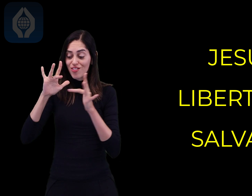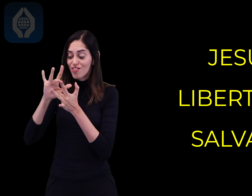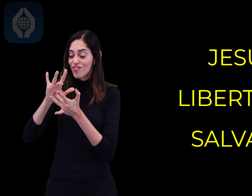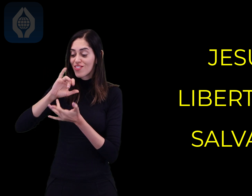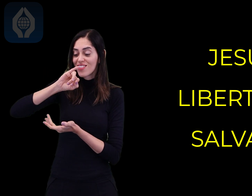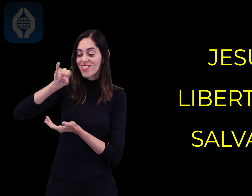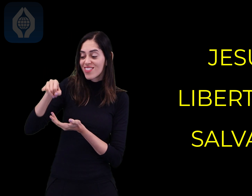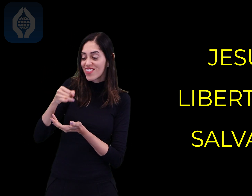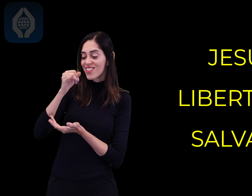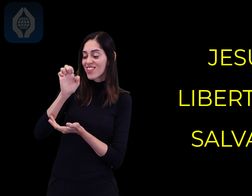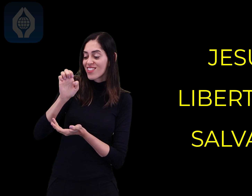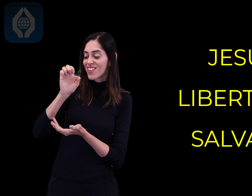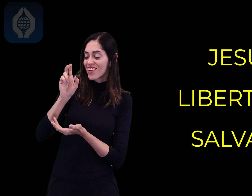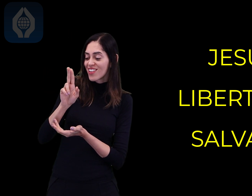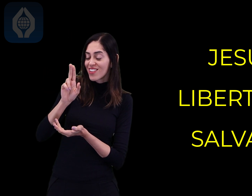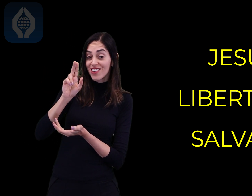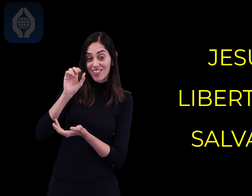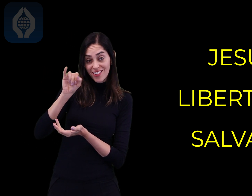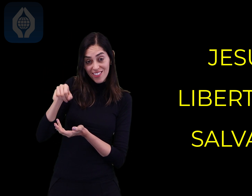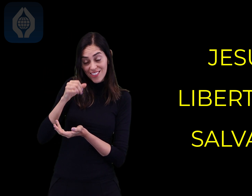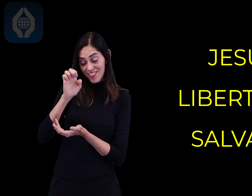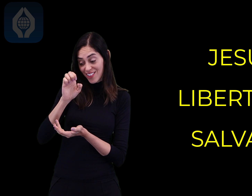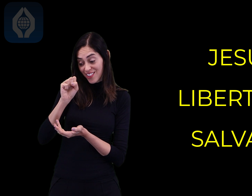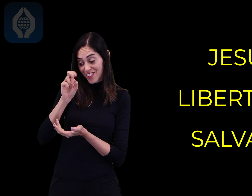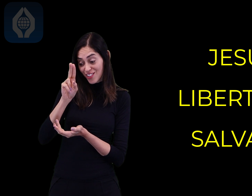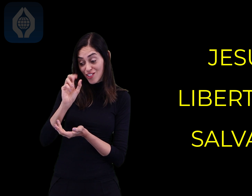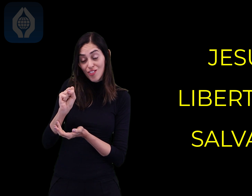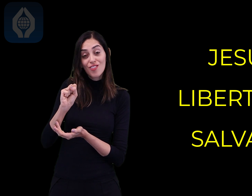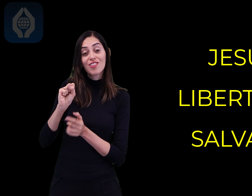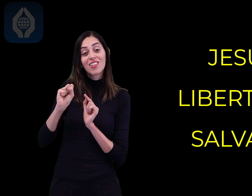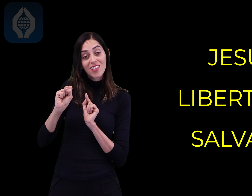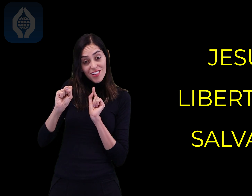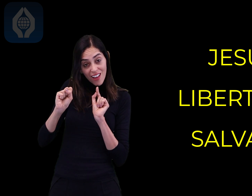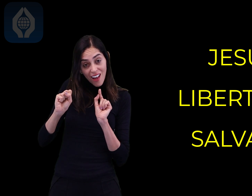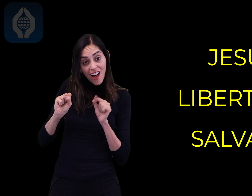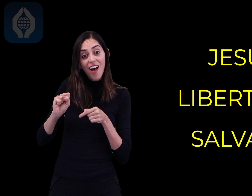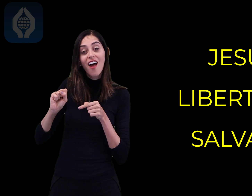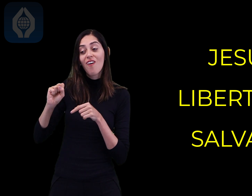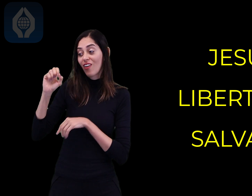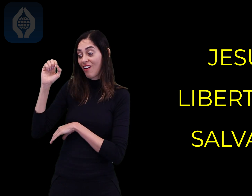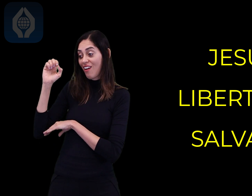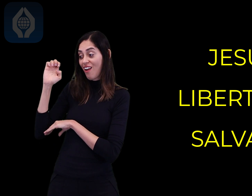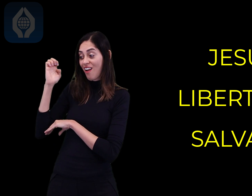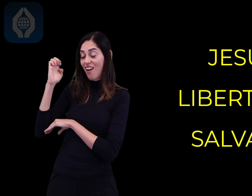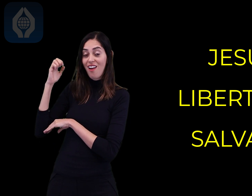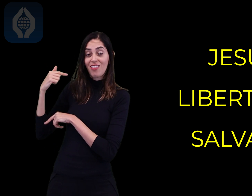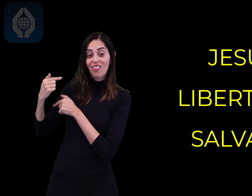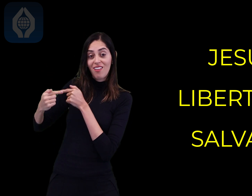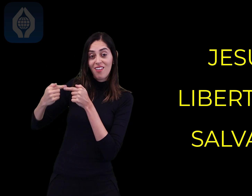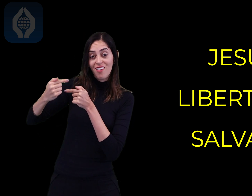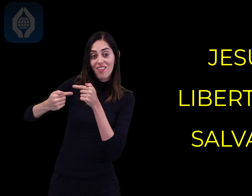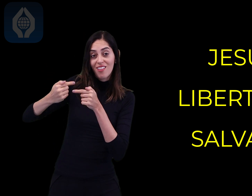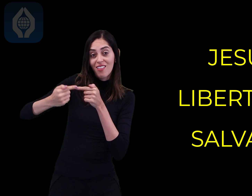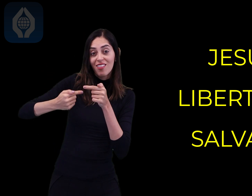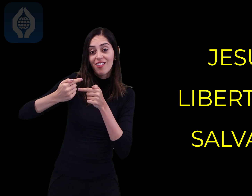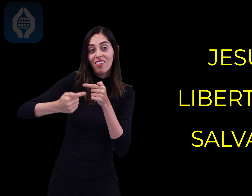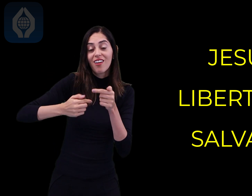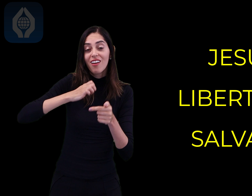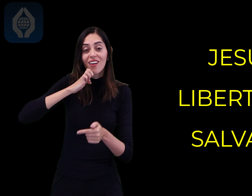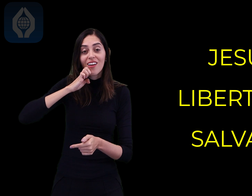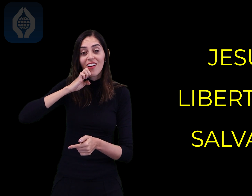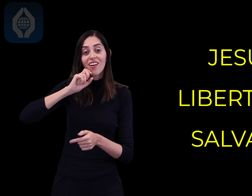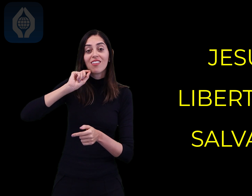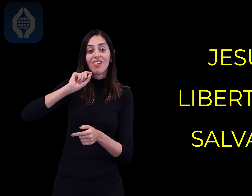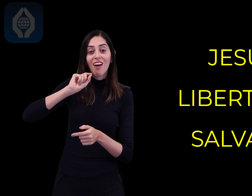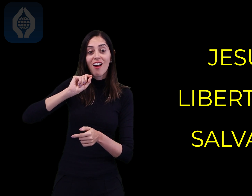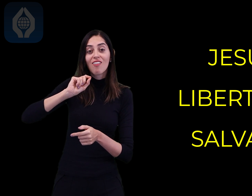libertador, o Salvador, o Filho Santo de Deus, Deus Filho, Deus em um corpo humano, o Filho